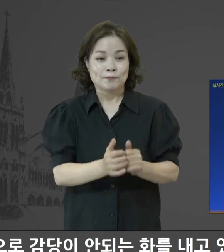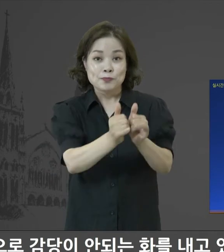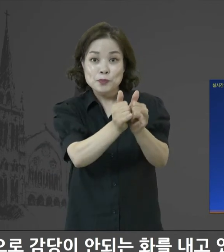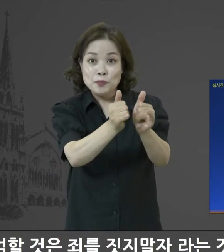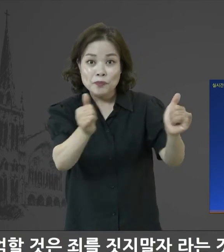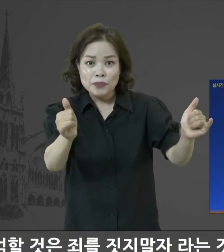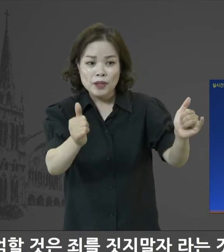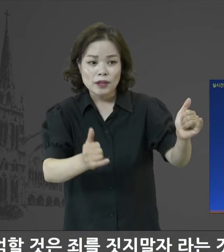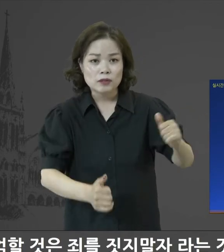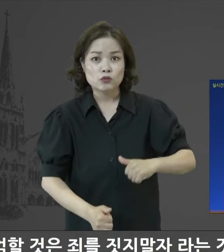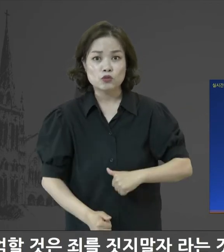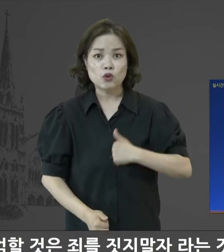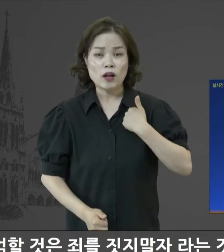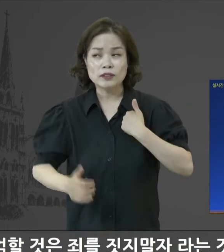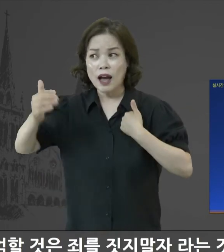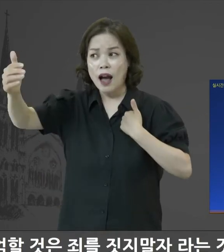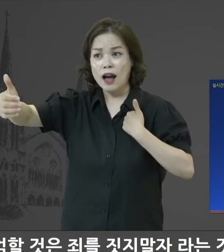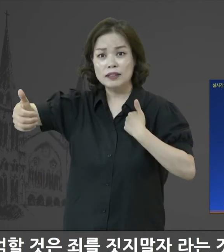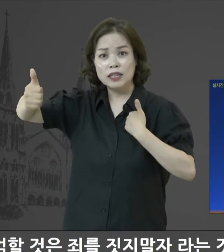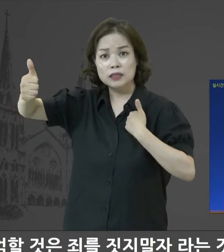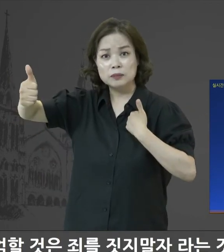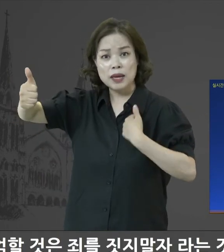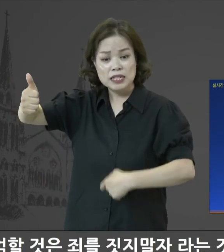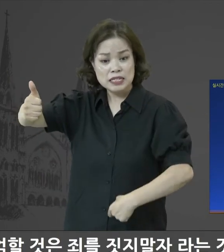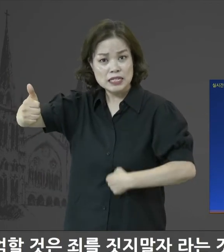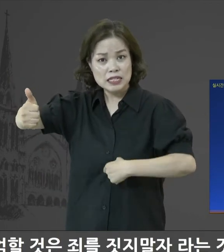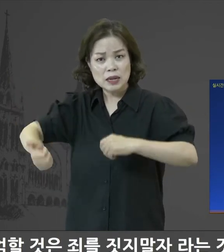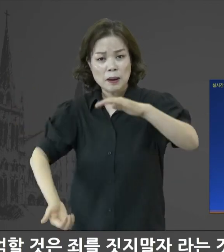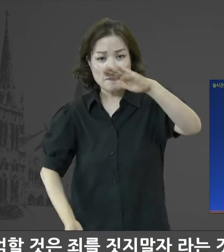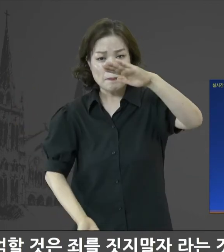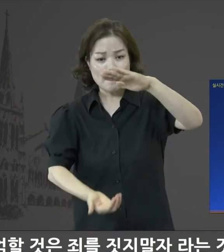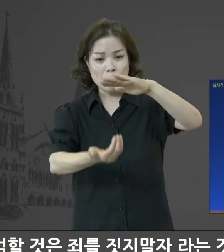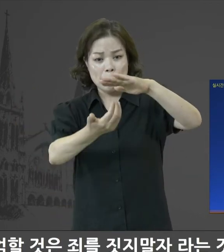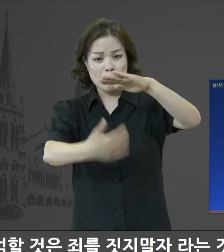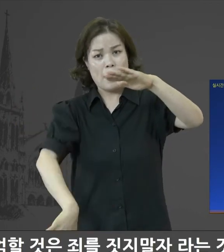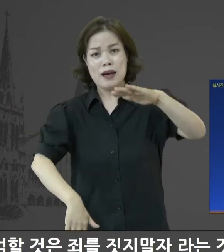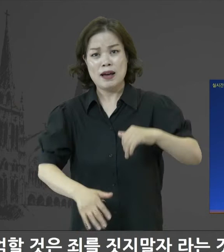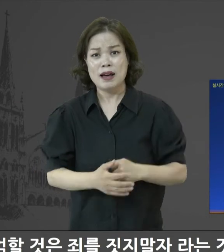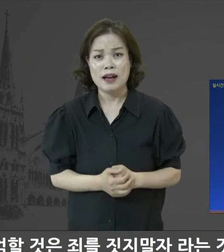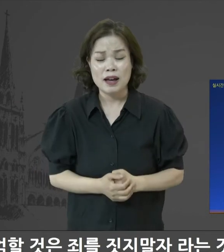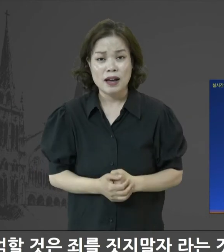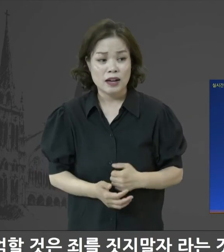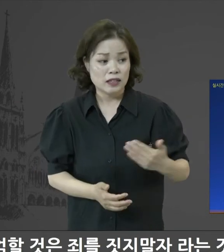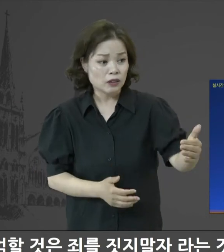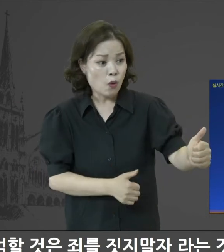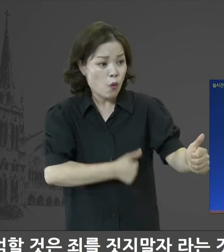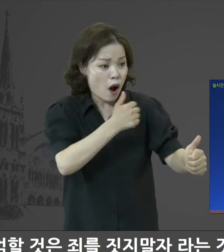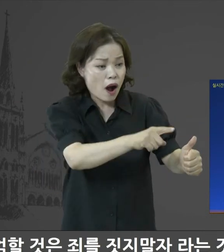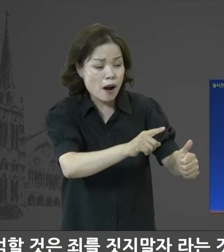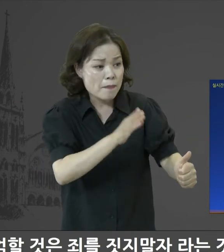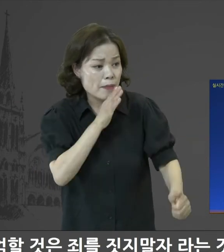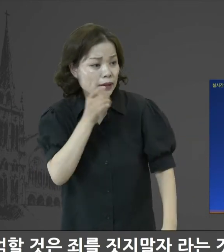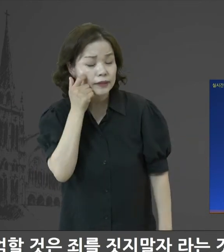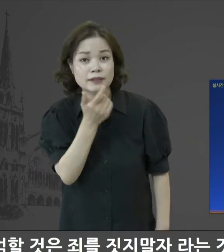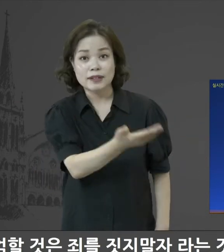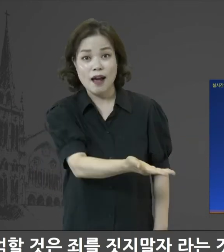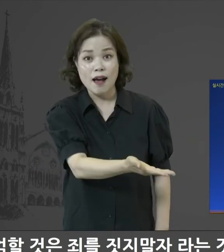사람이 성내는 것이 하나님의 의를 이룰 수 없다. 네가 화내는 것이